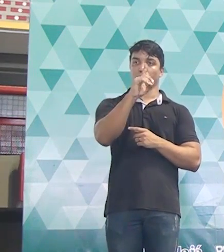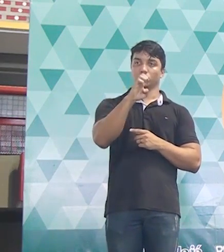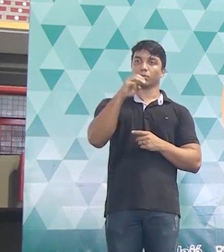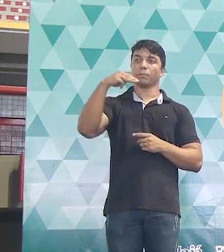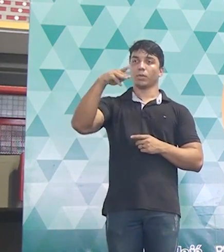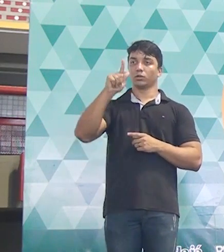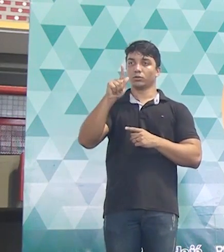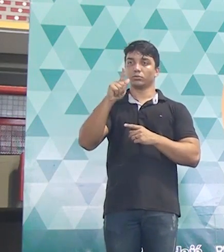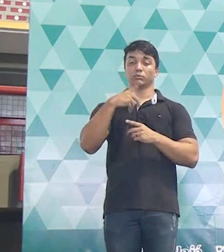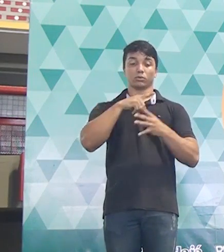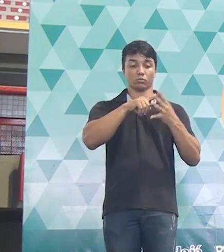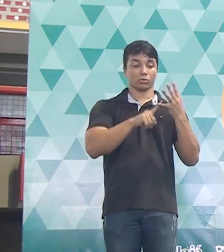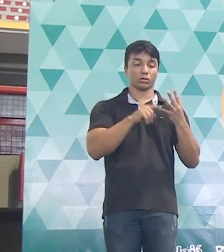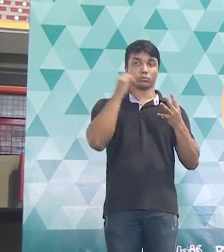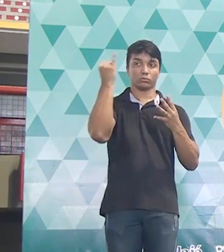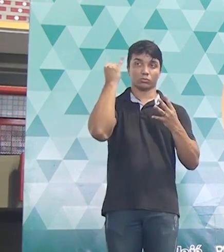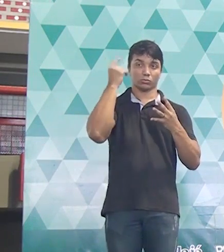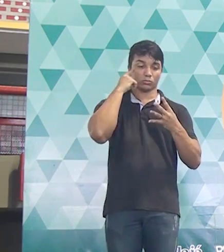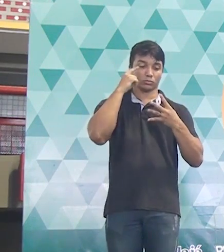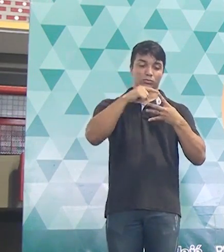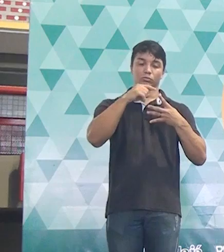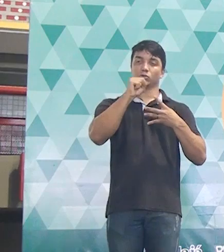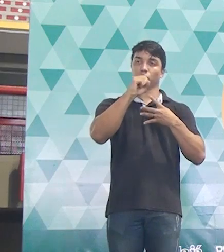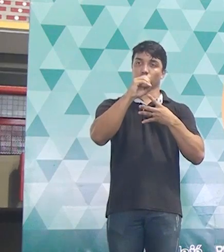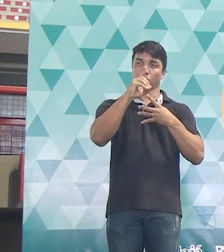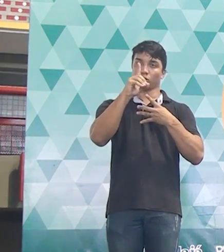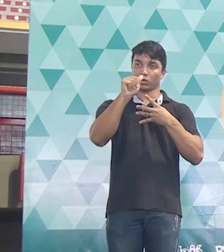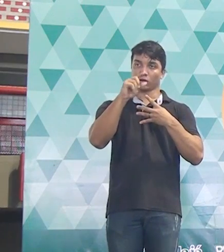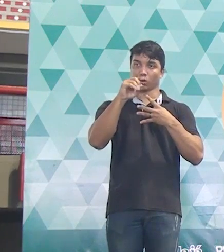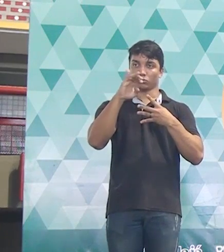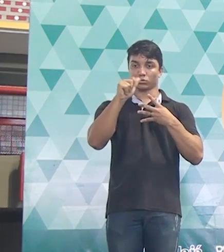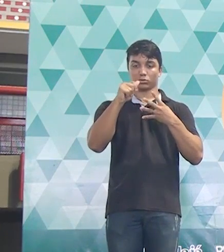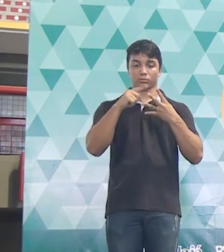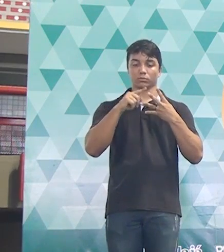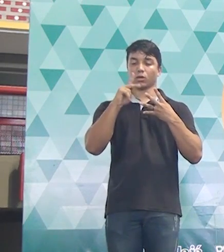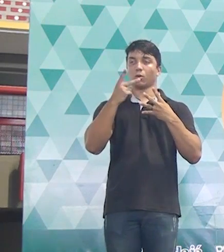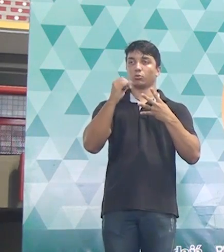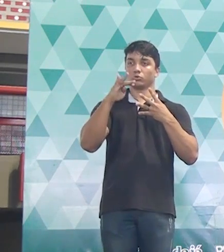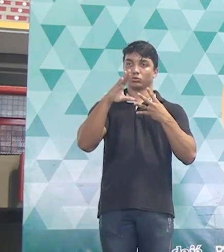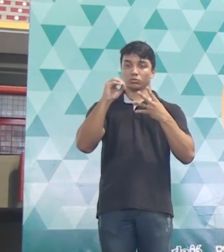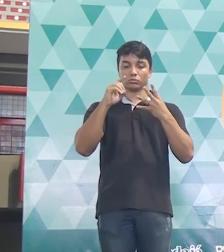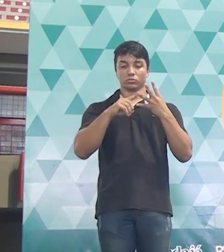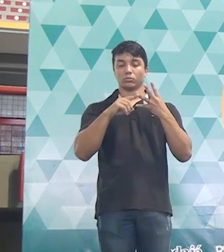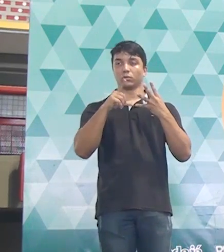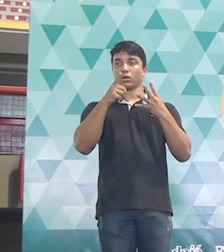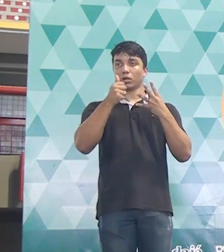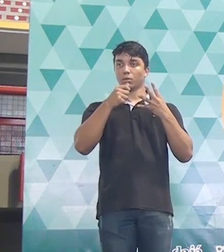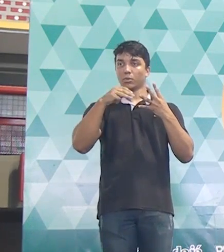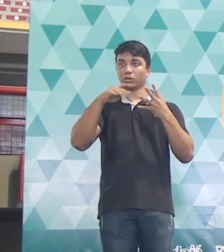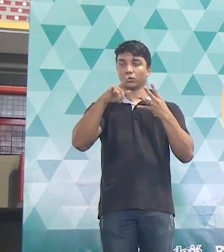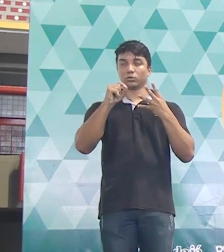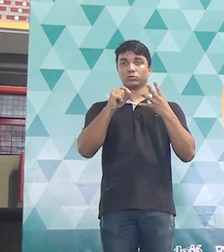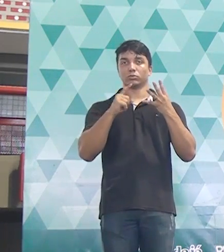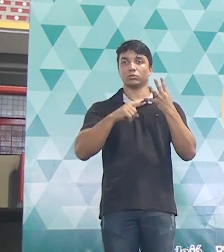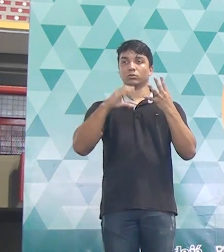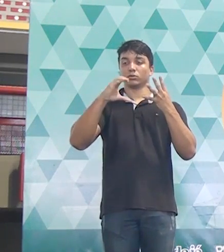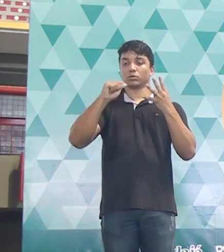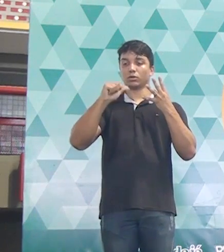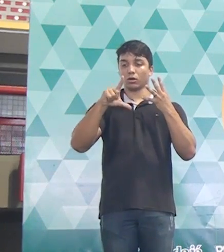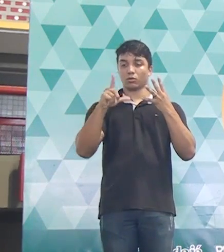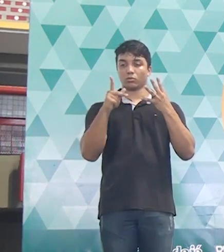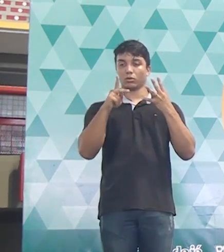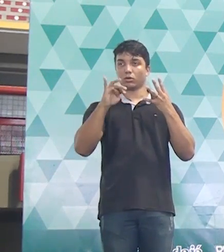4 bases mais importantes: soda cáustica, amoníaco, leite de magnésia e cal